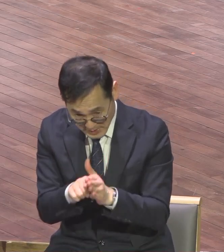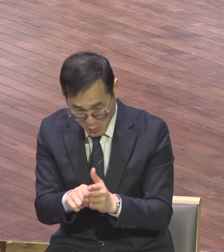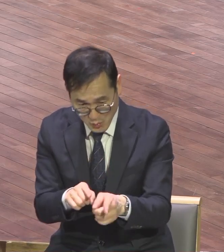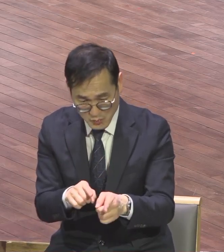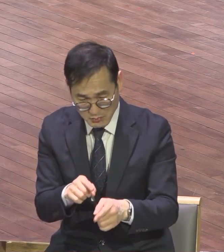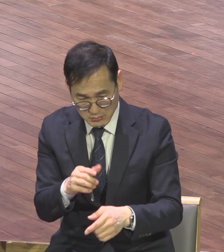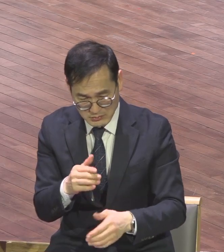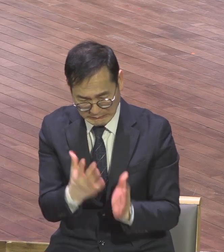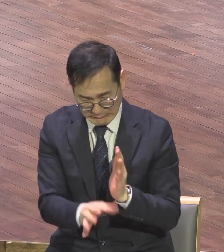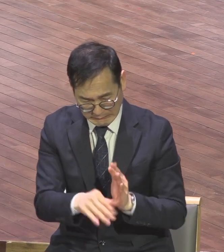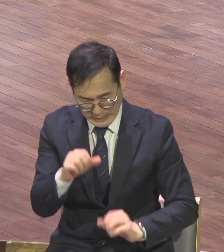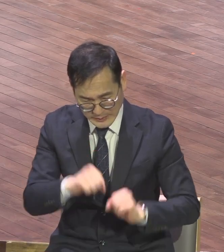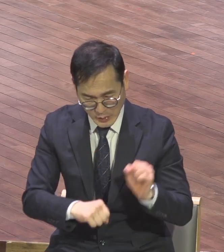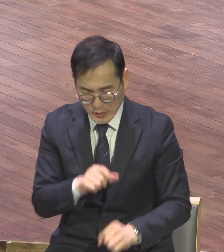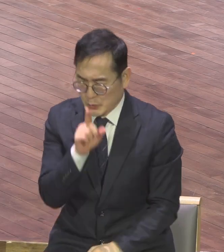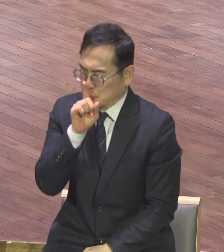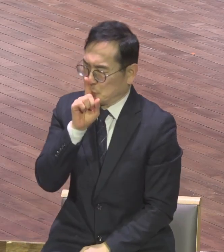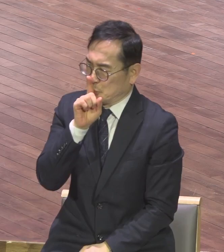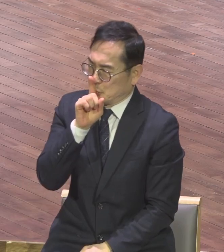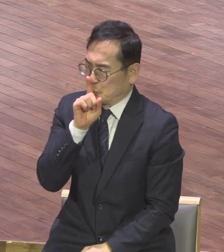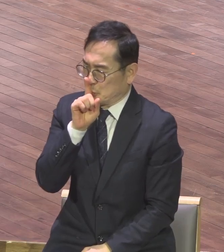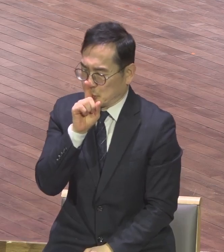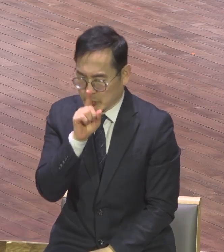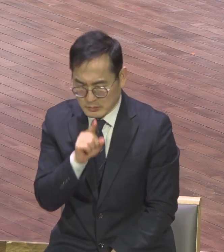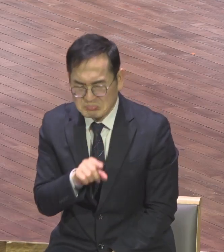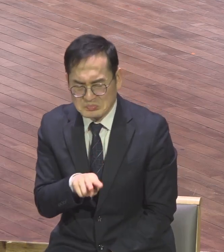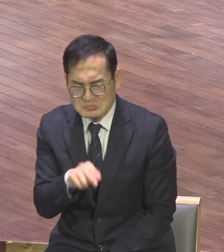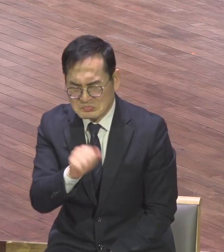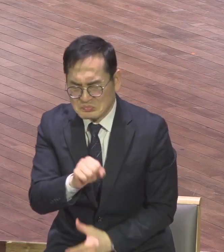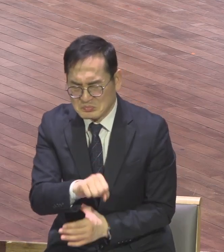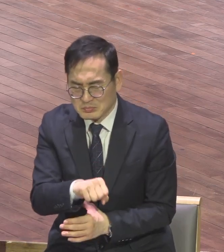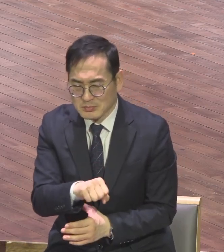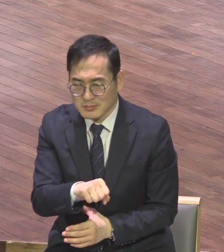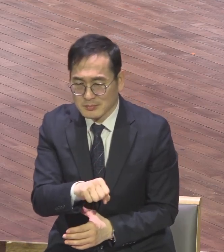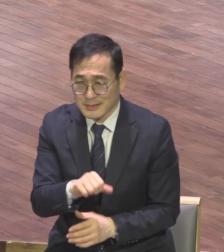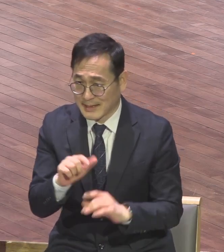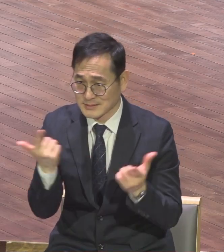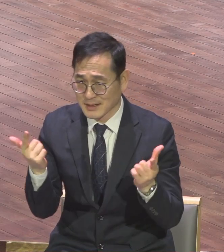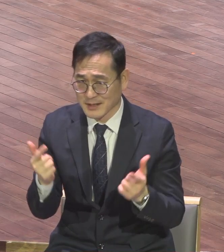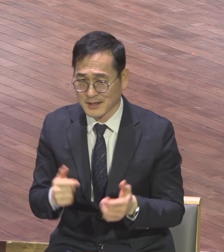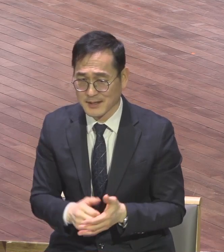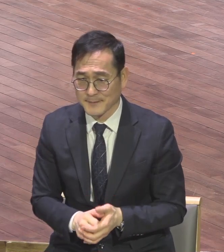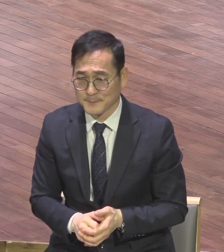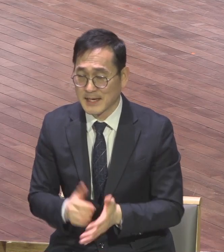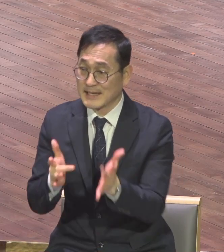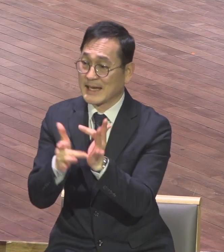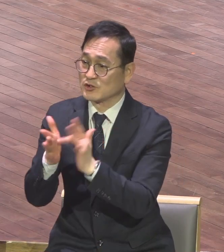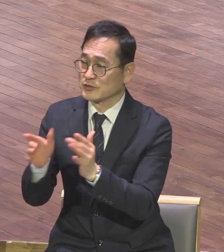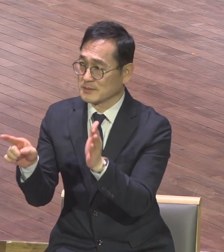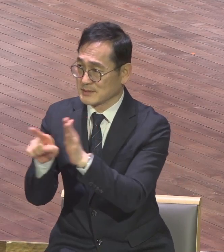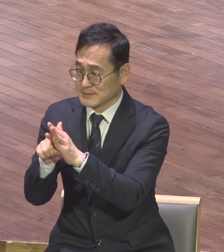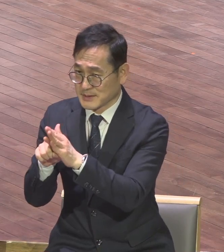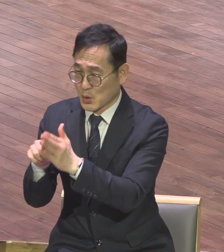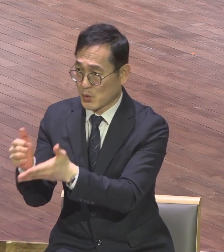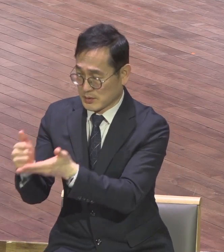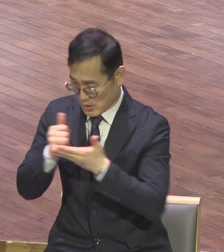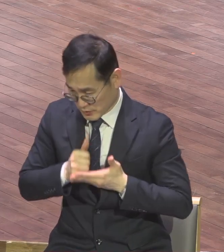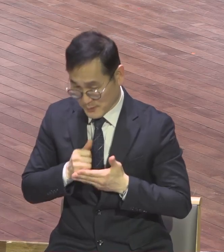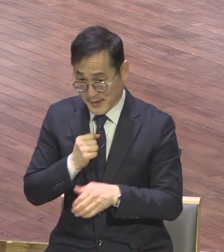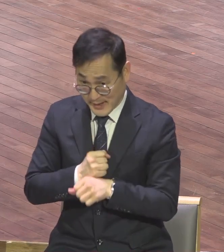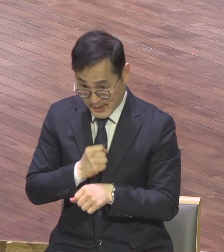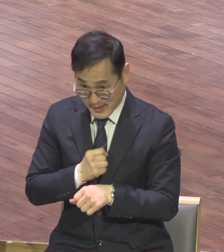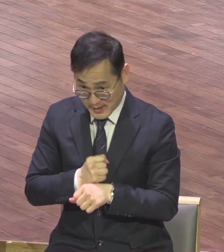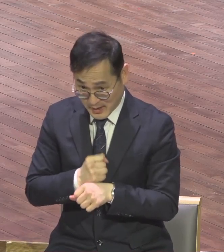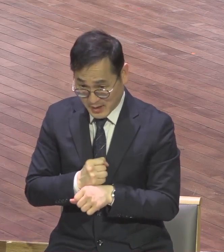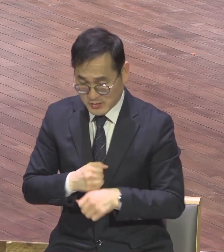오늘 분명히 붙잡으셔야 합니다. 어떤 경우에도 예수를 그리스도로 믿는다면 의인입니다. 의인은 하나님의 사랑에서 절대로